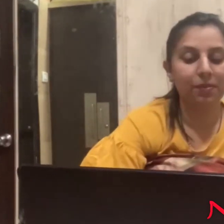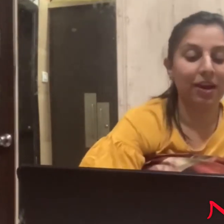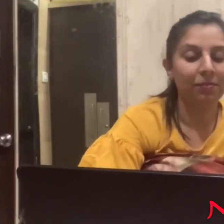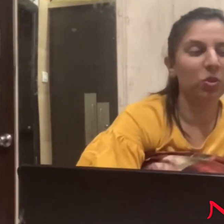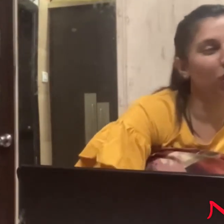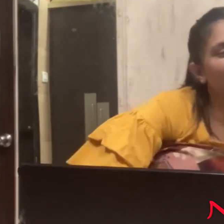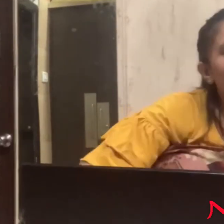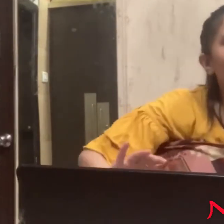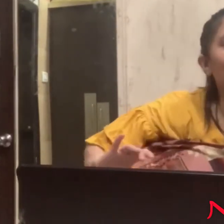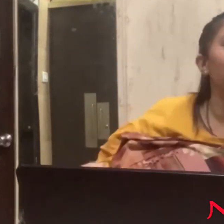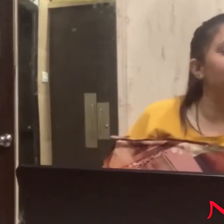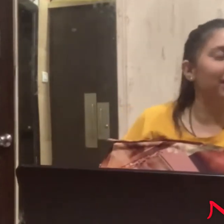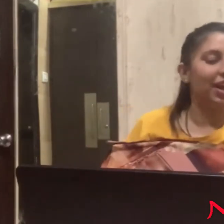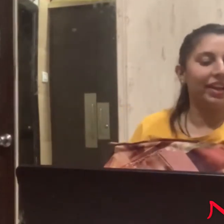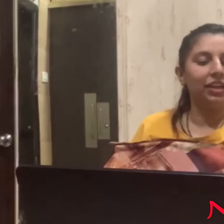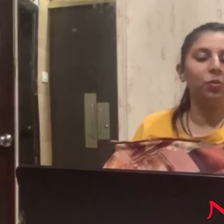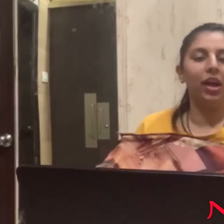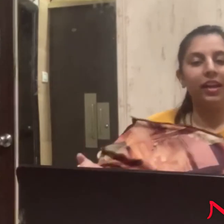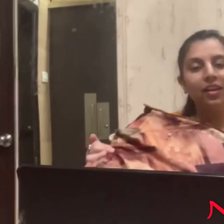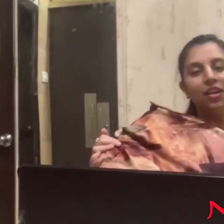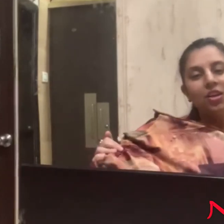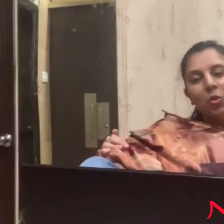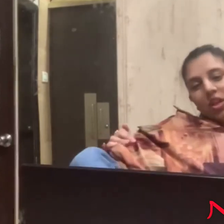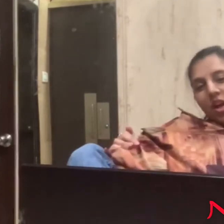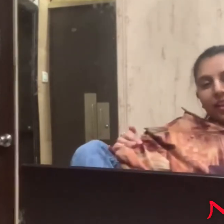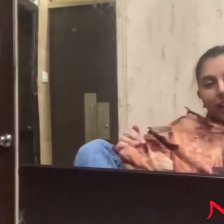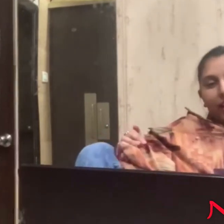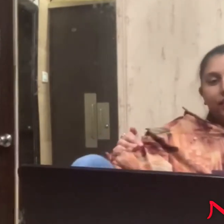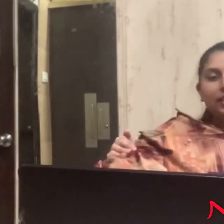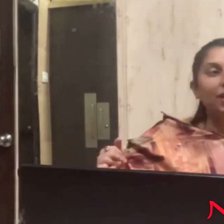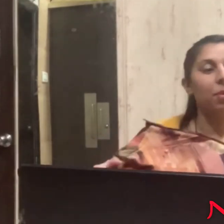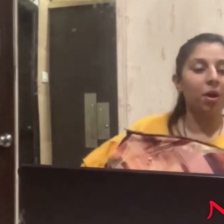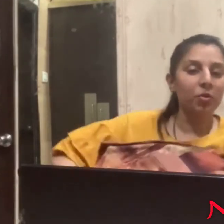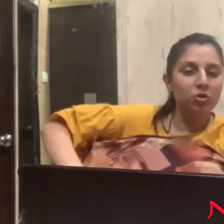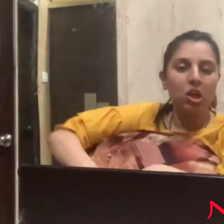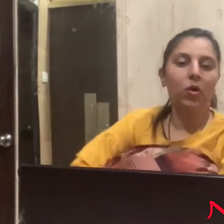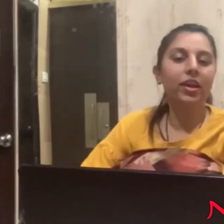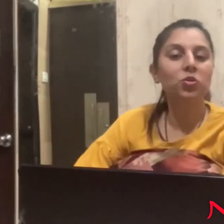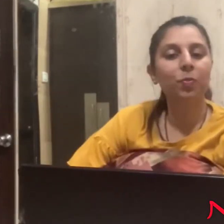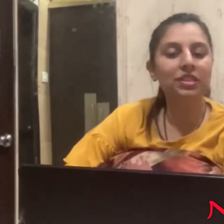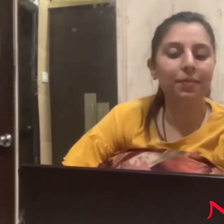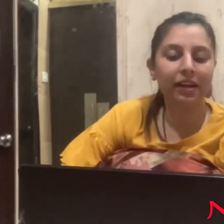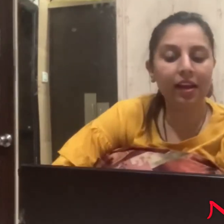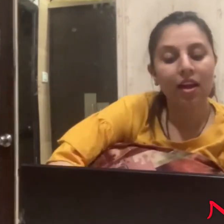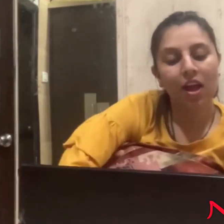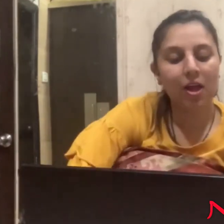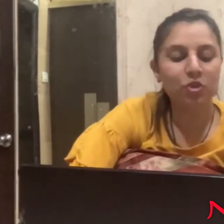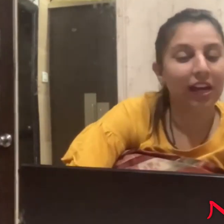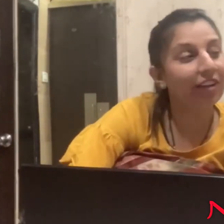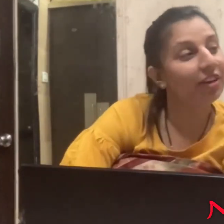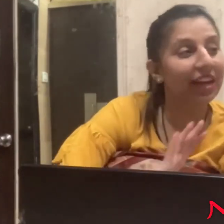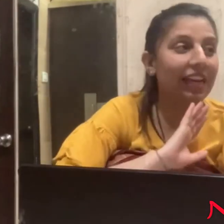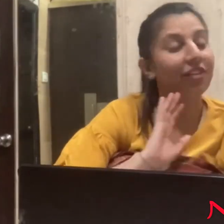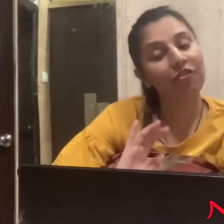एपिसोड, थोड़ा खेल लेते हैं, मम्मी भी आई है ना बुलाने, थोड़ा जाते हैं ठीक है, मम्मा भी गुस्सा हो रही है सुबह से बैठे, हम जाके फिर खेल के फिर वापस